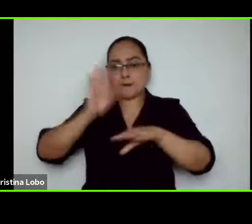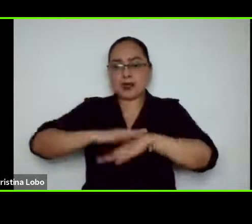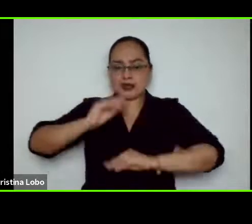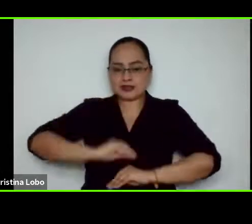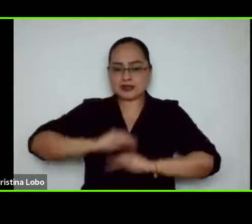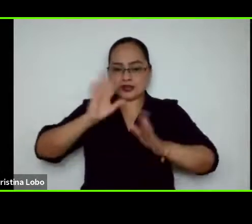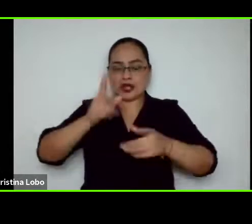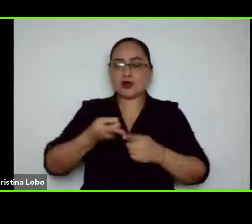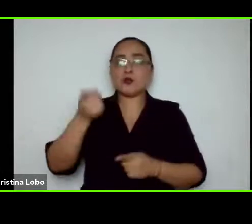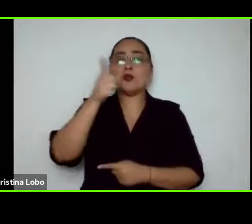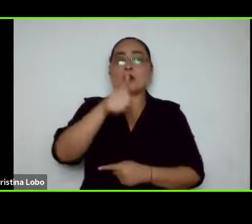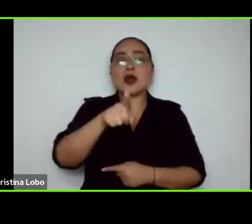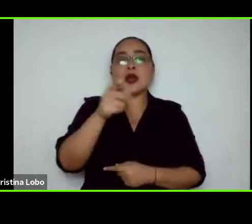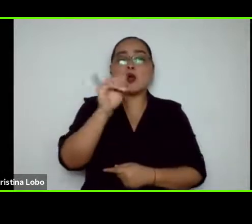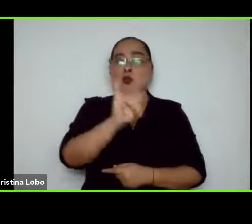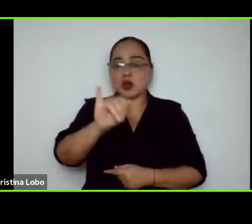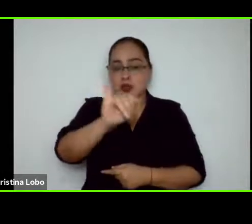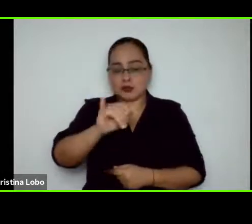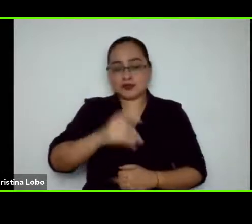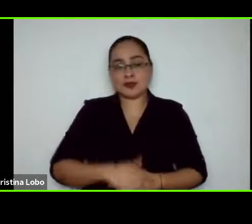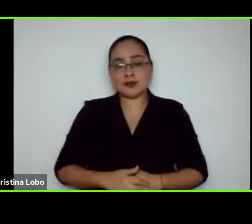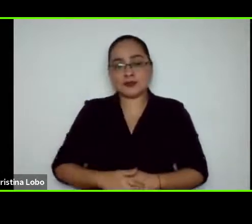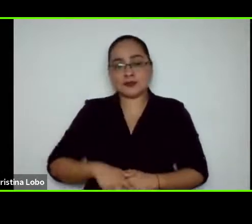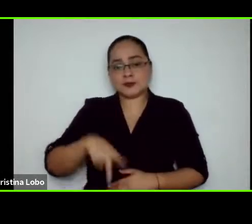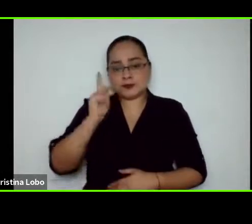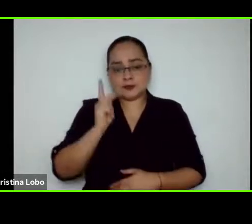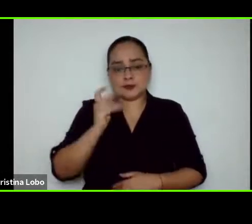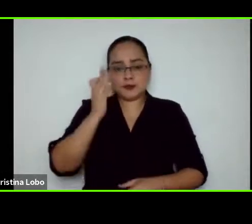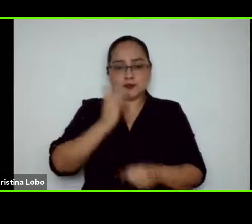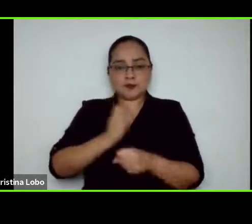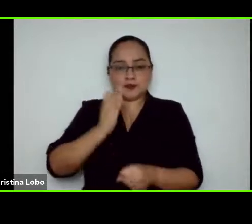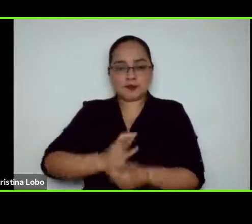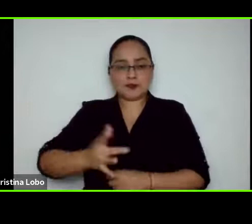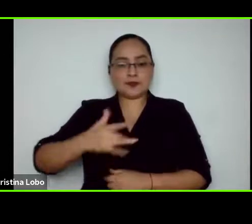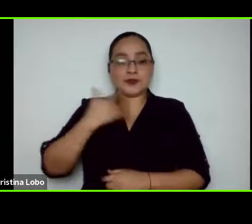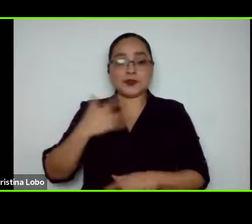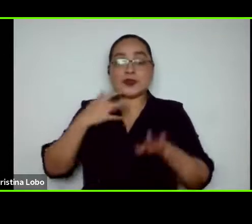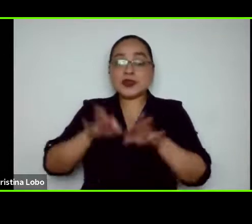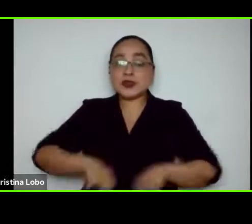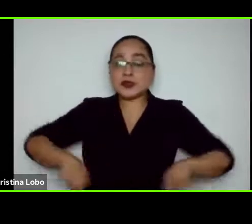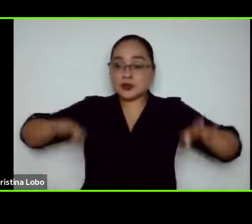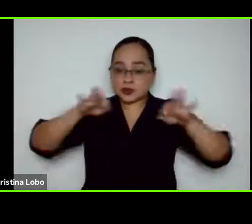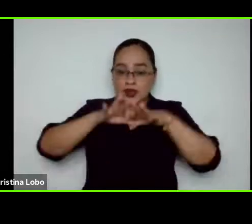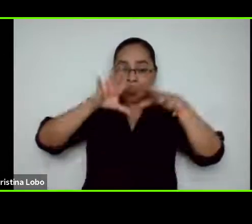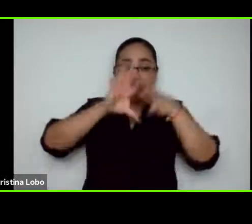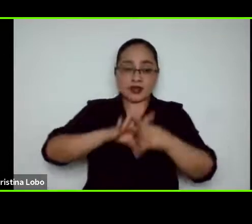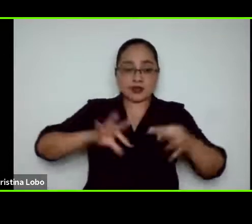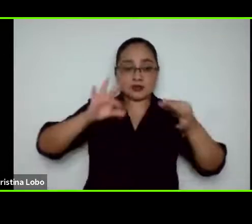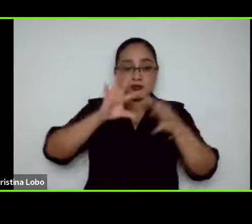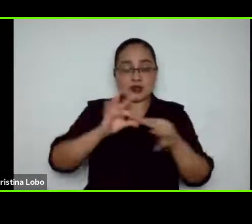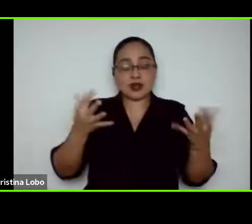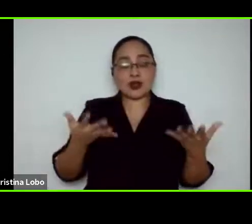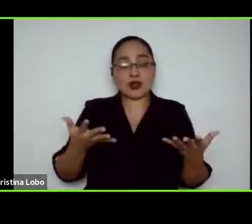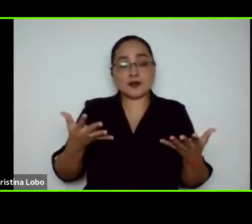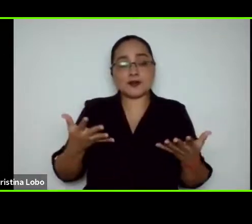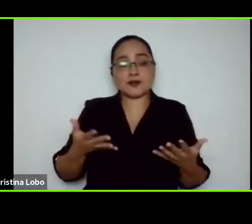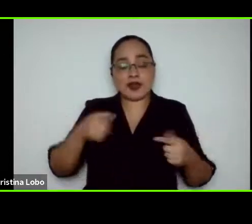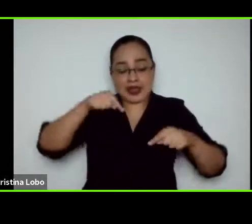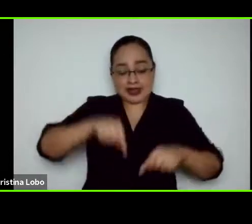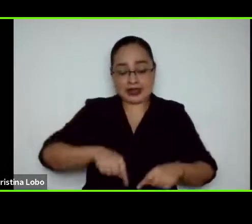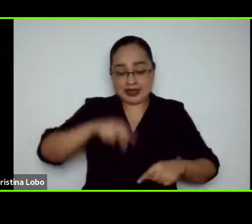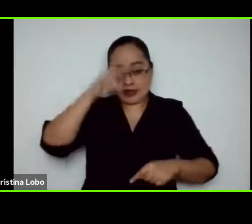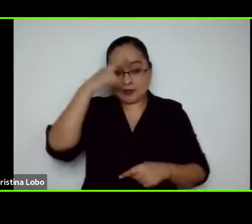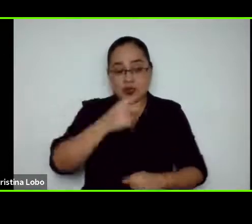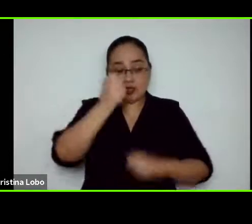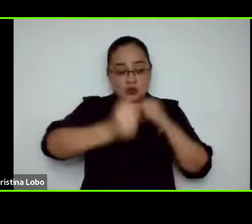en la clase del jueves. Por el momento creo que es importante mencionar que la apertura, digamos, con la reforma